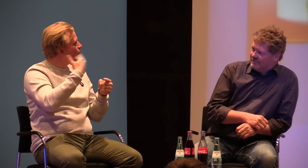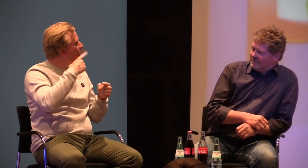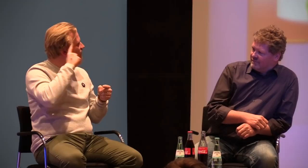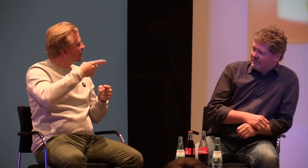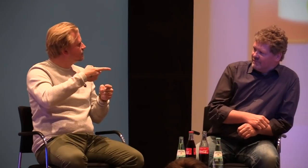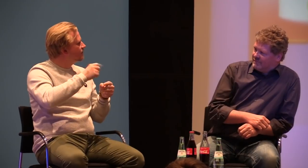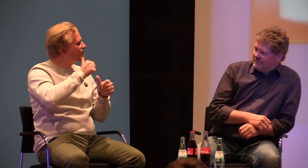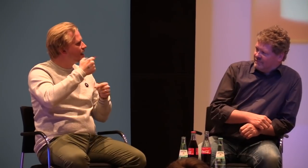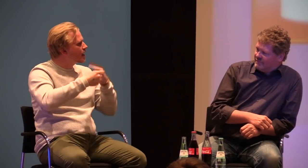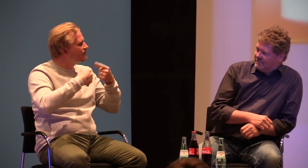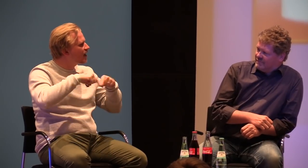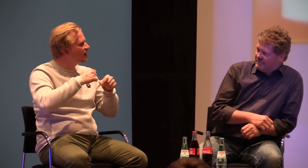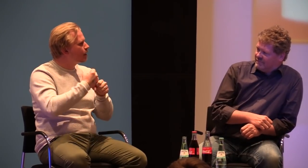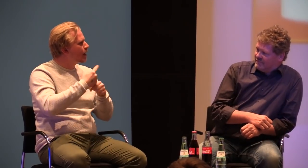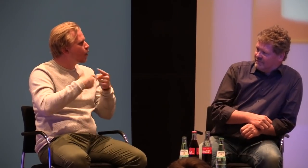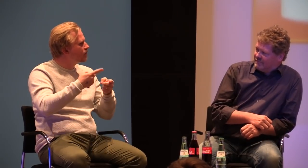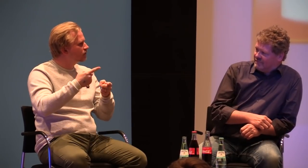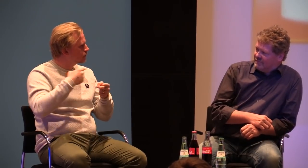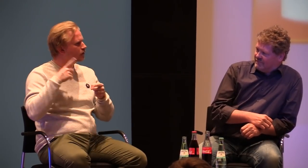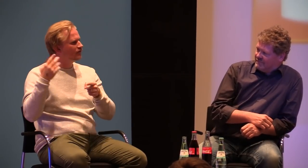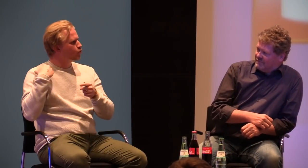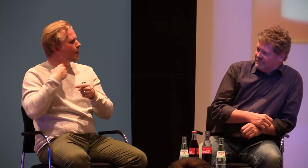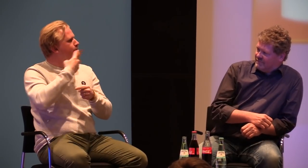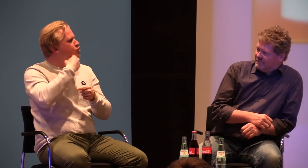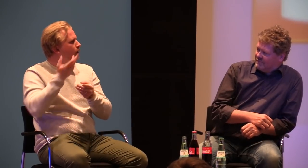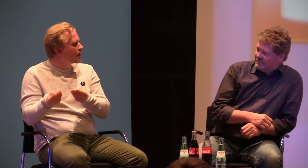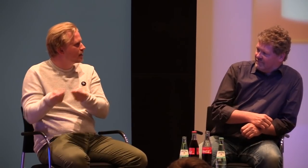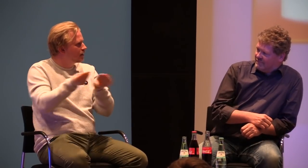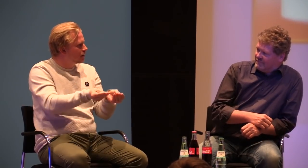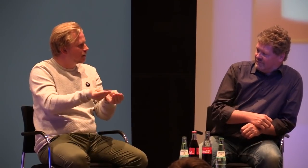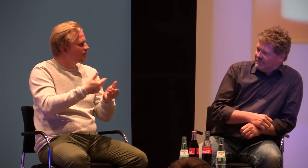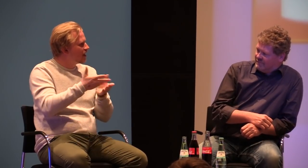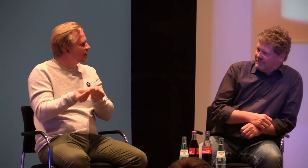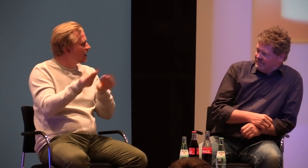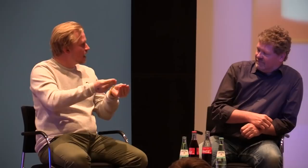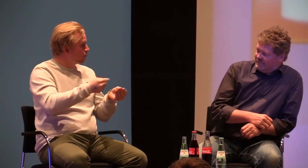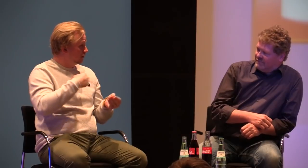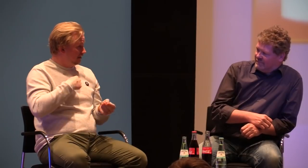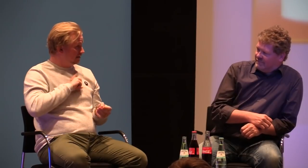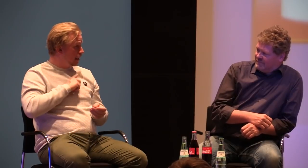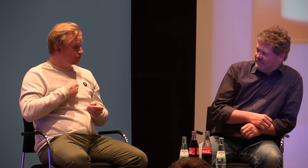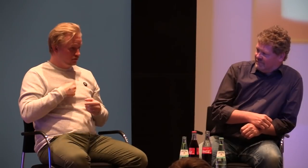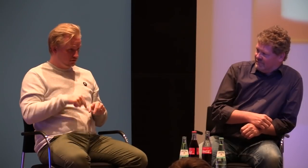Und die Generation vor mir hat mir diese Erfahrung einfach weitergegeben. Also es ist schon so, dass das